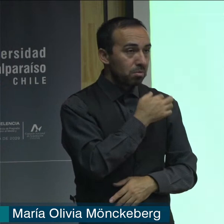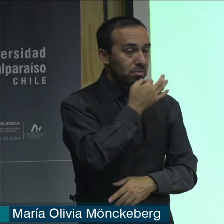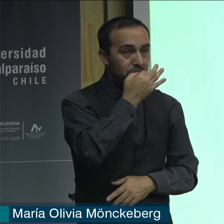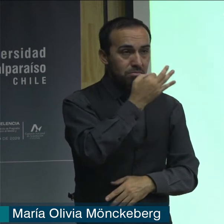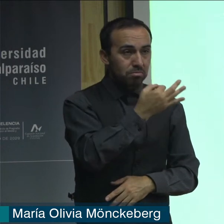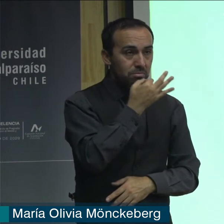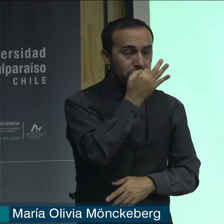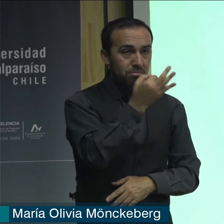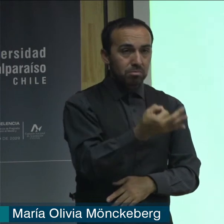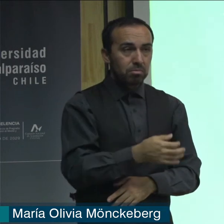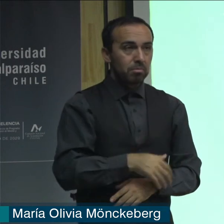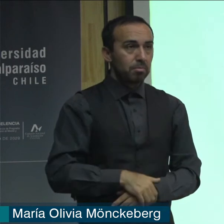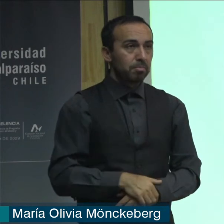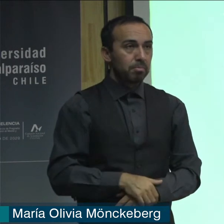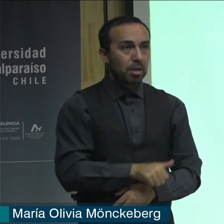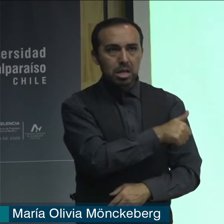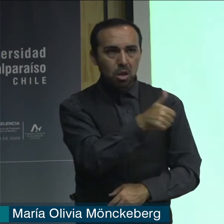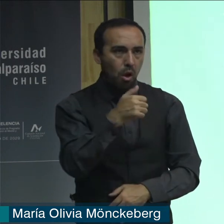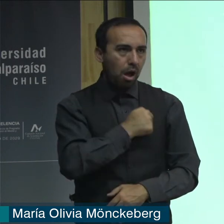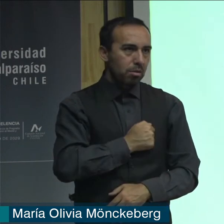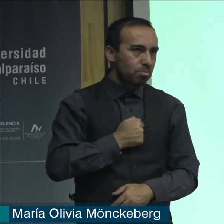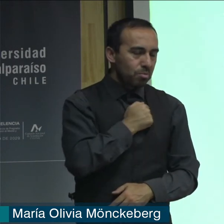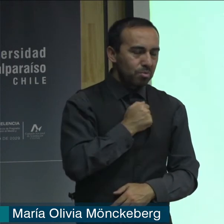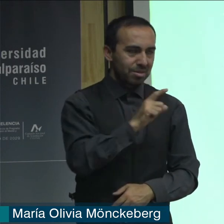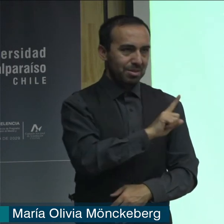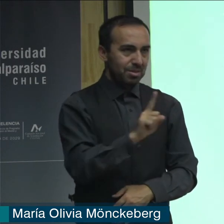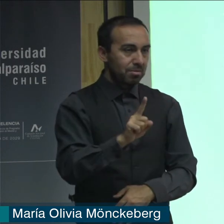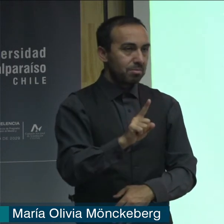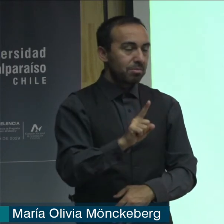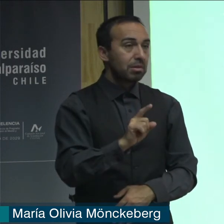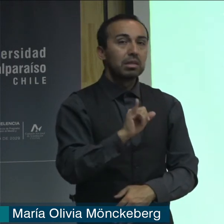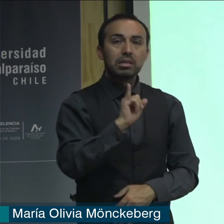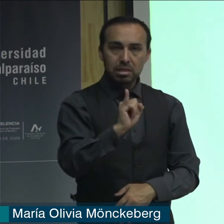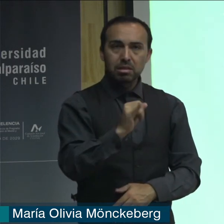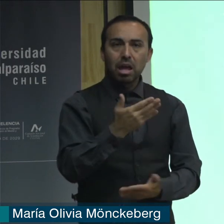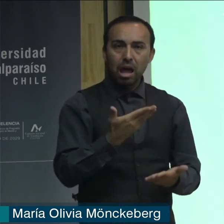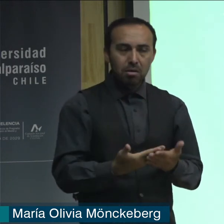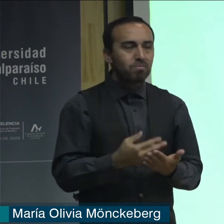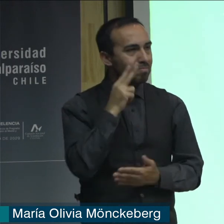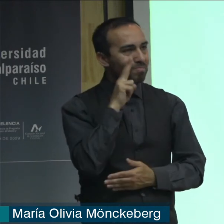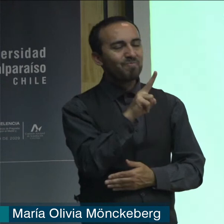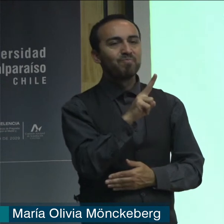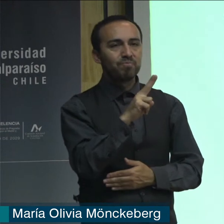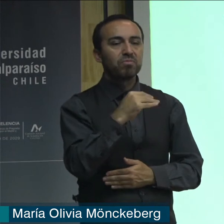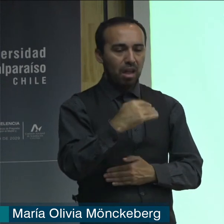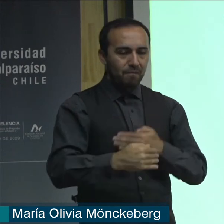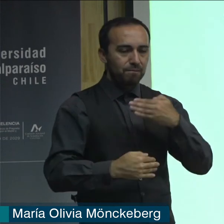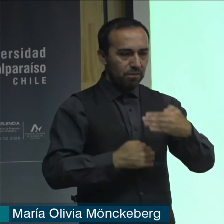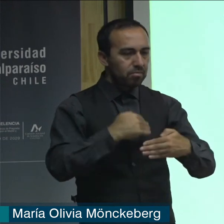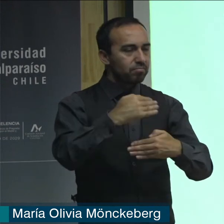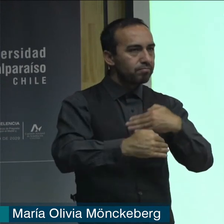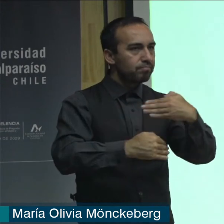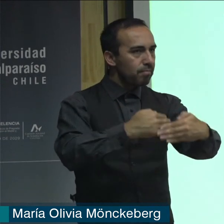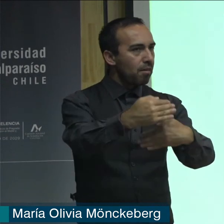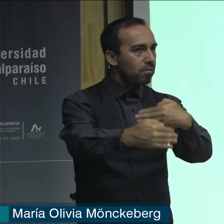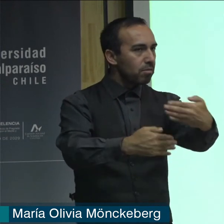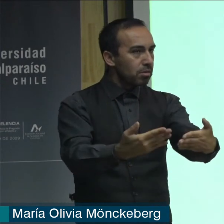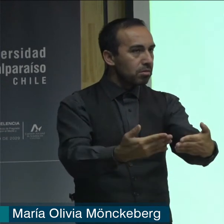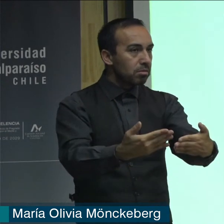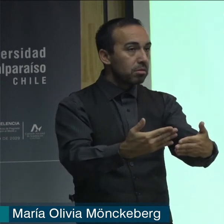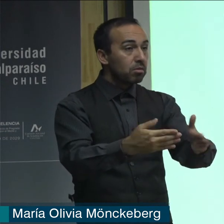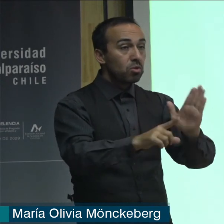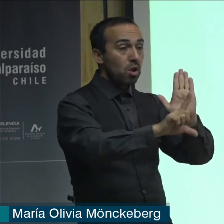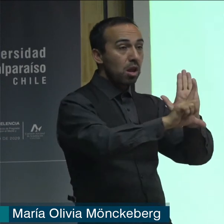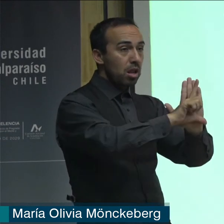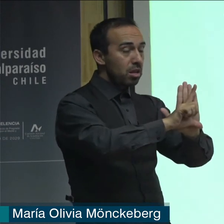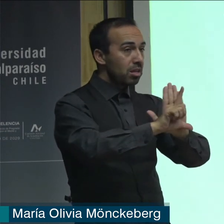no aburrir hay avance hubo avances con la dos leyes